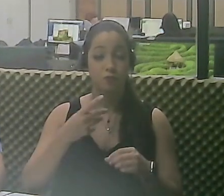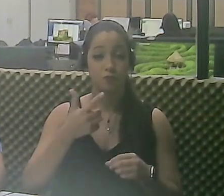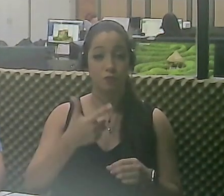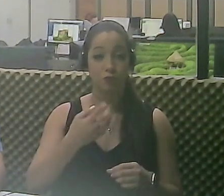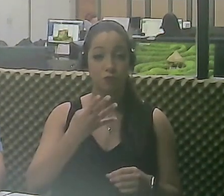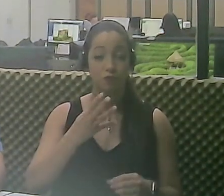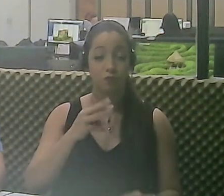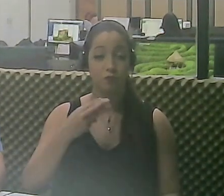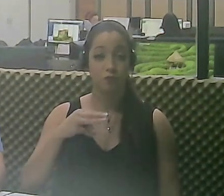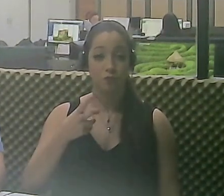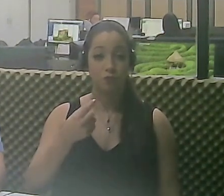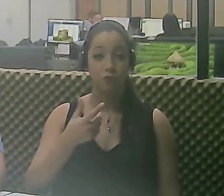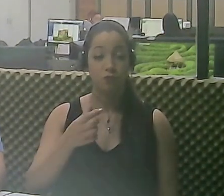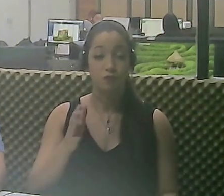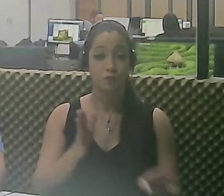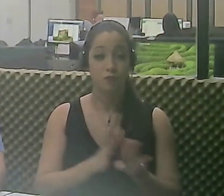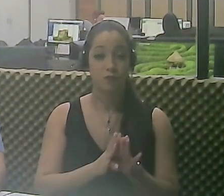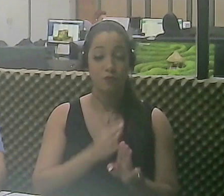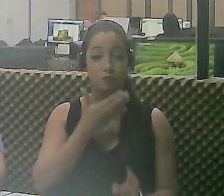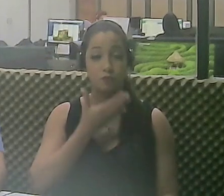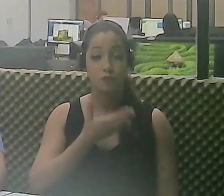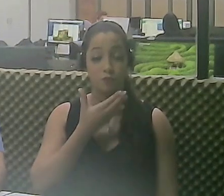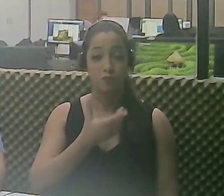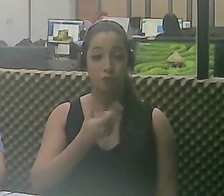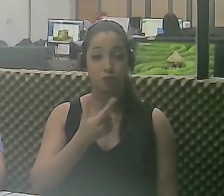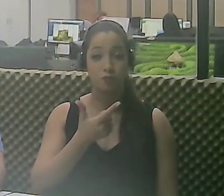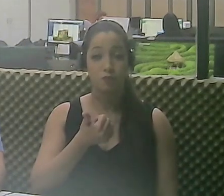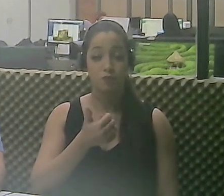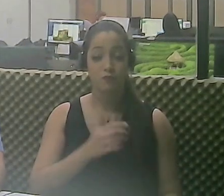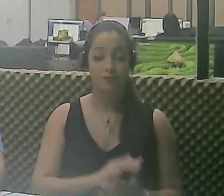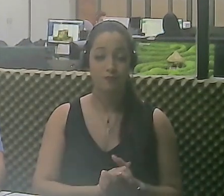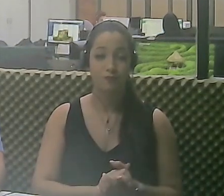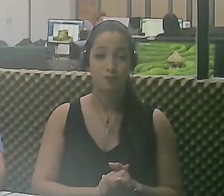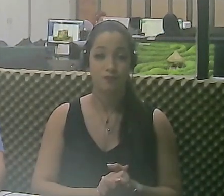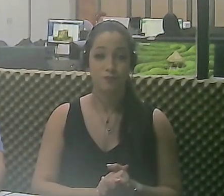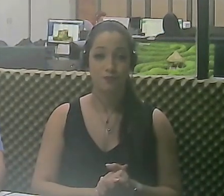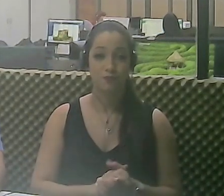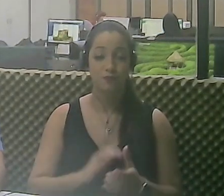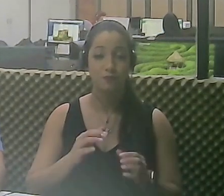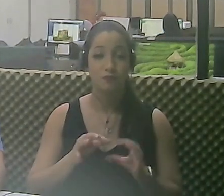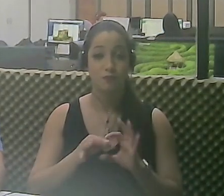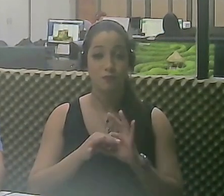de março de 2020 e dezembro de 2021. São elas: